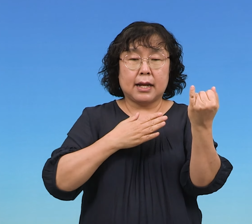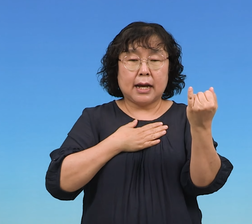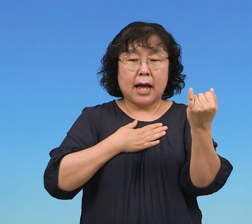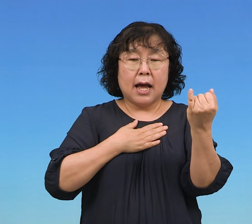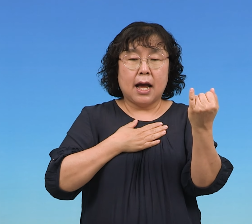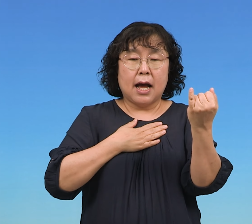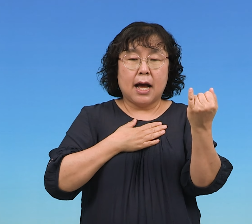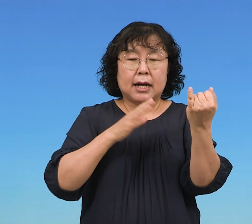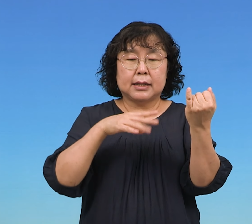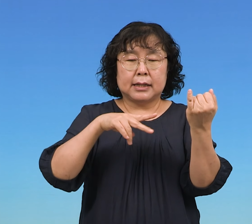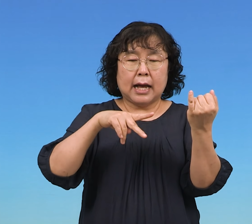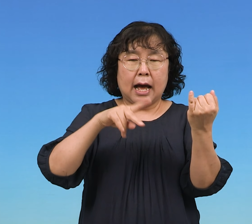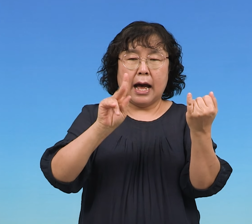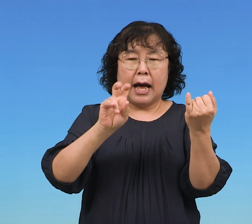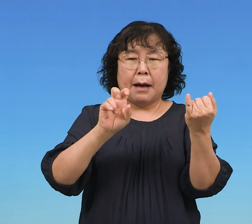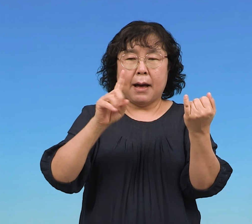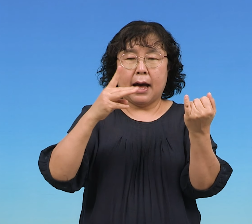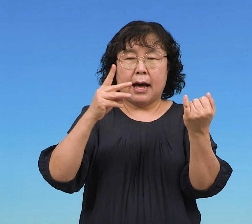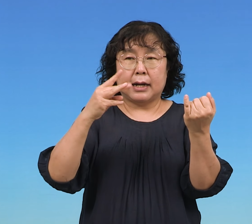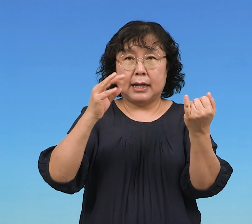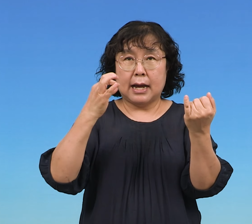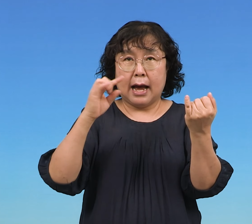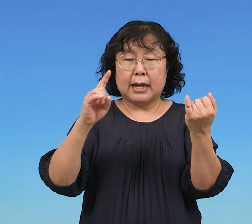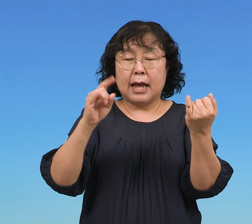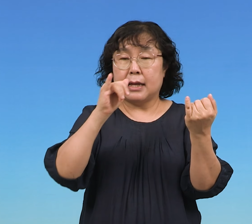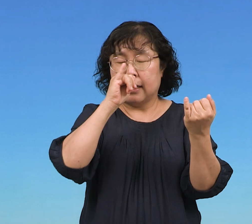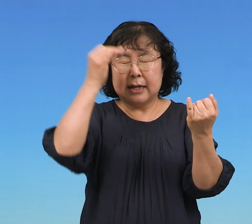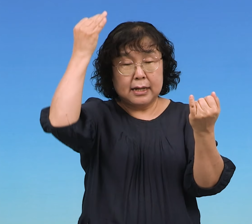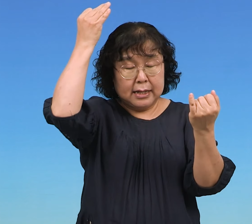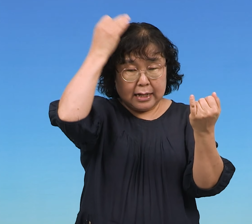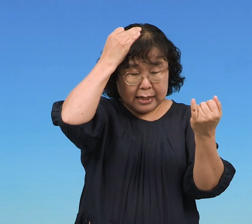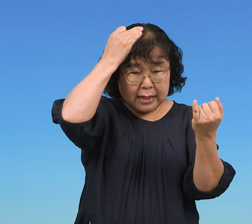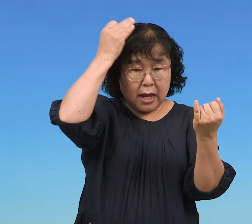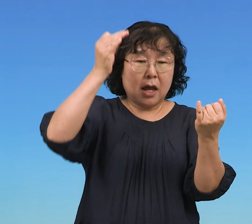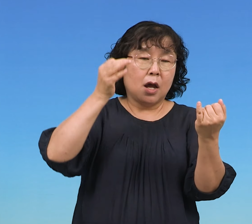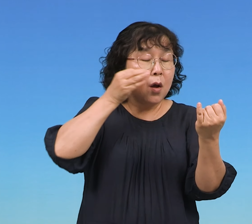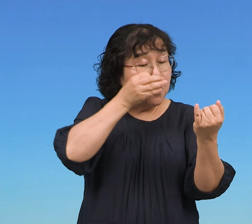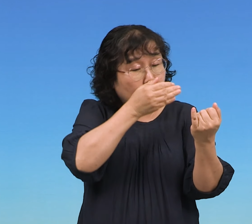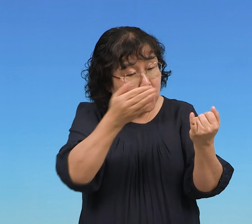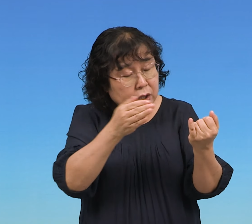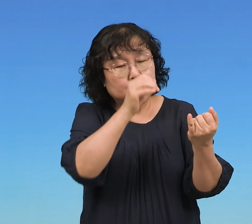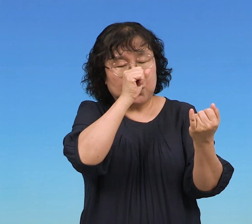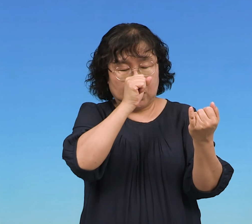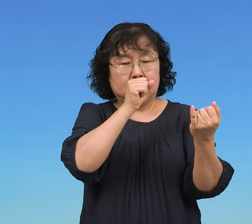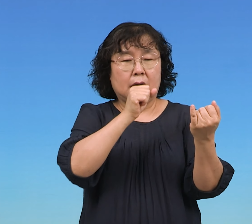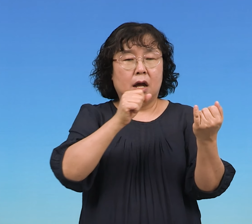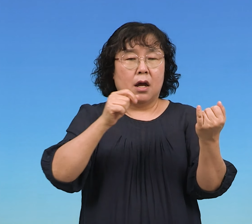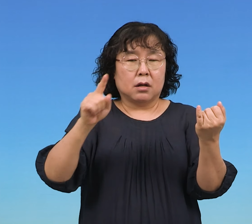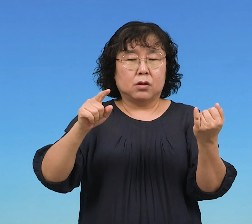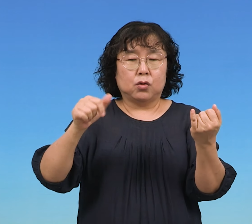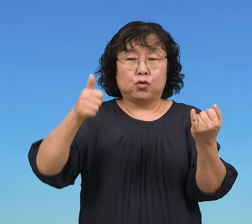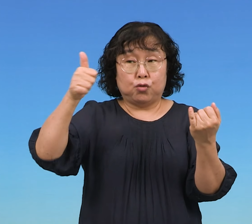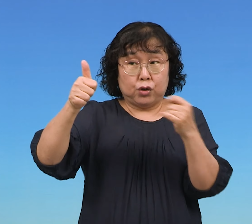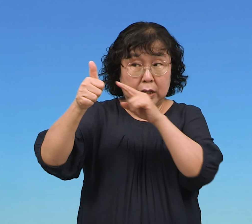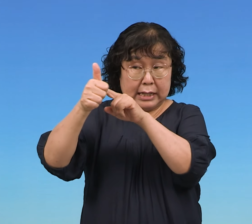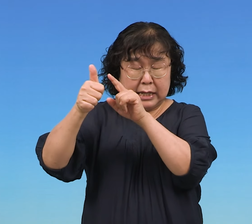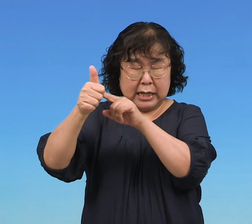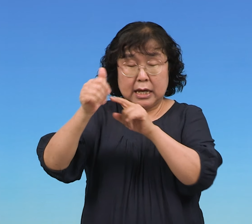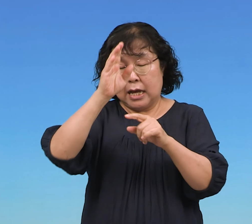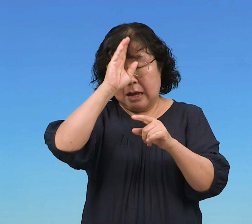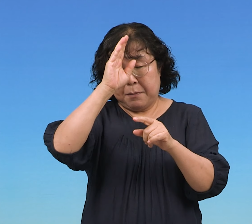계셨으면 좋겠나이다. 그가 그 나병을 고치리이다 하는지라. 어떤 상황인지 아시겠죠?